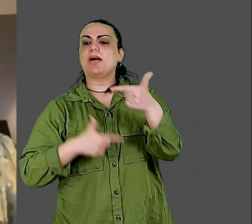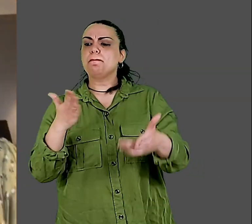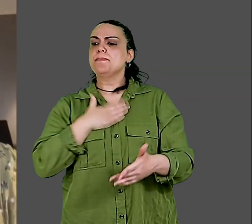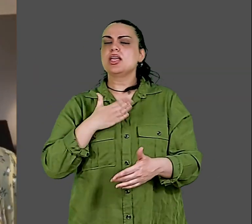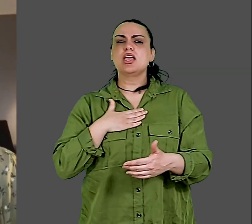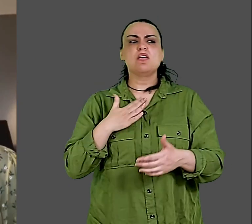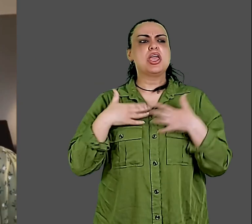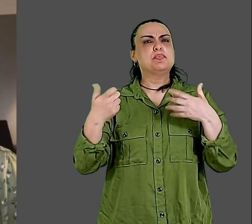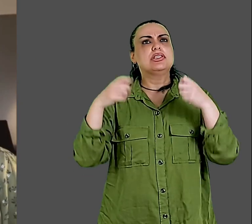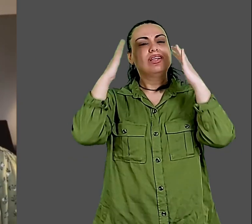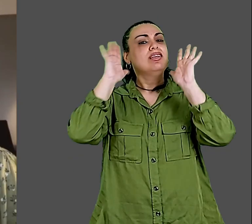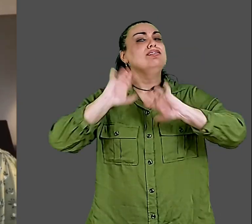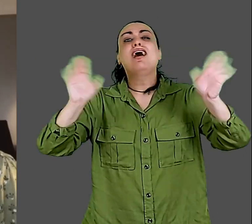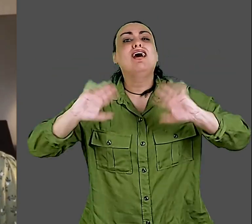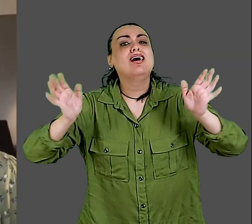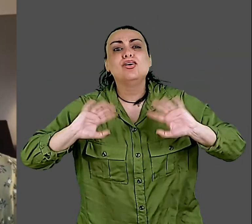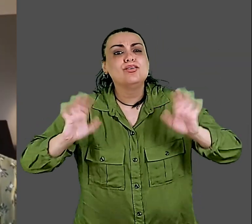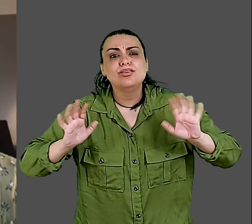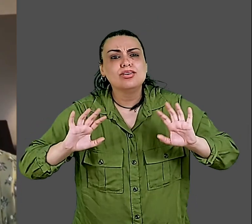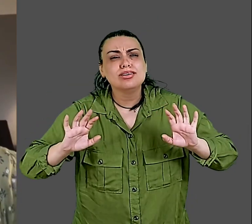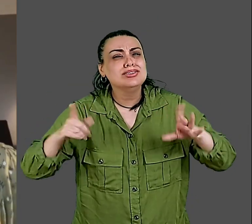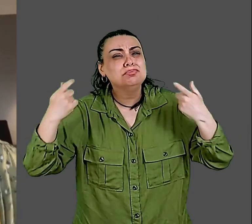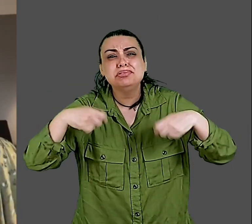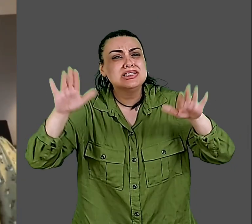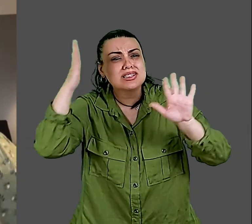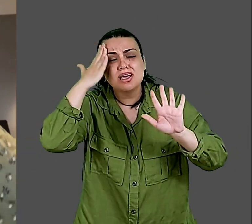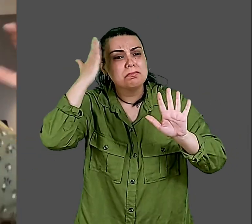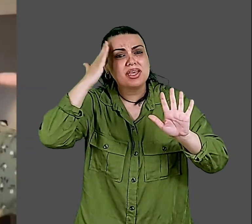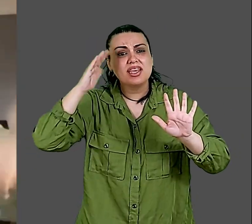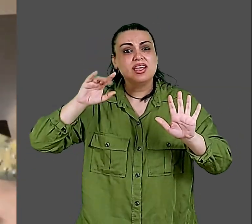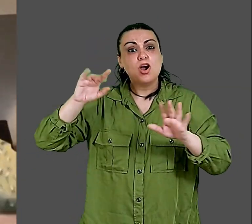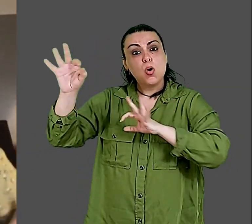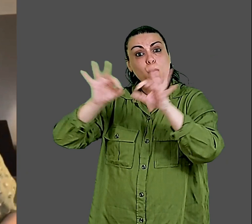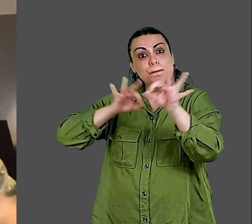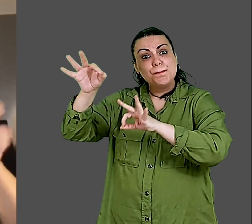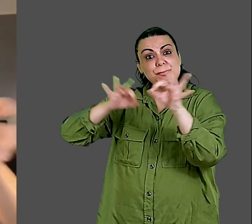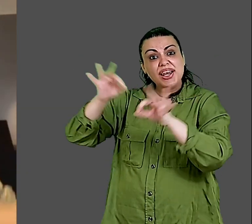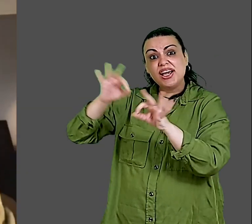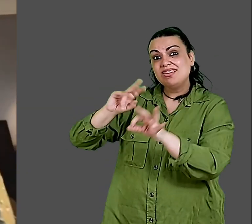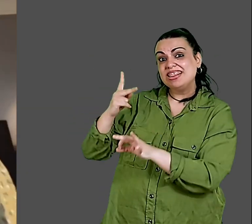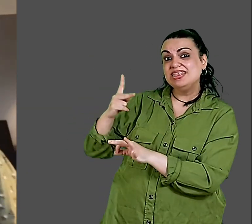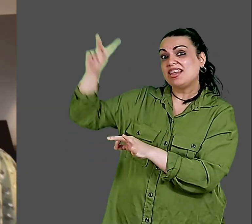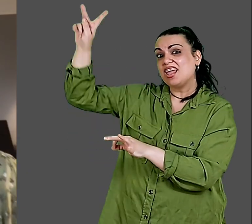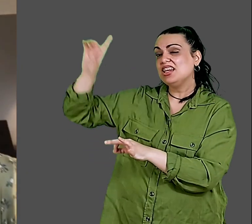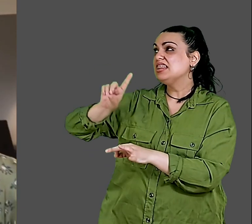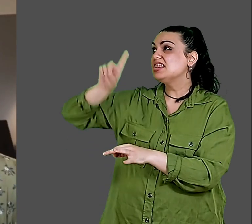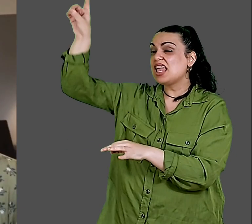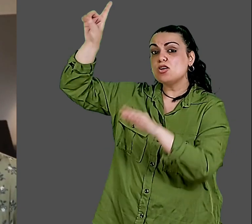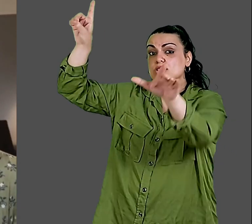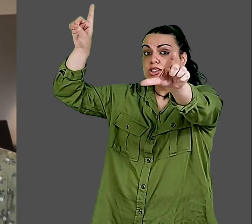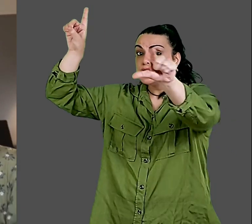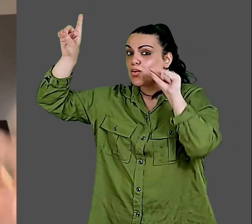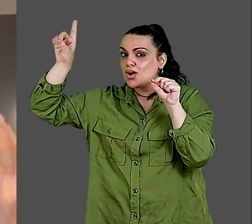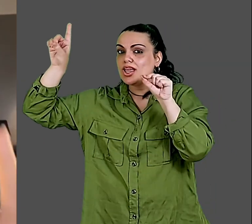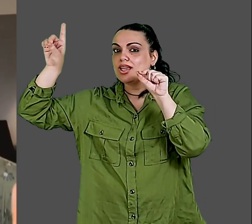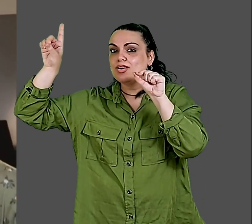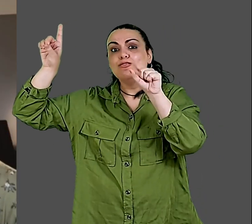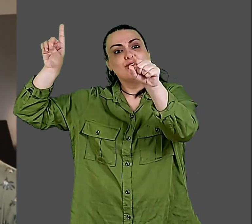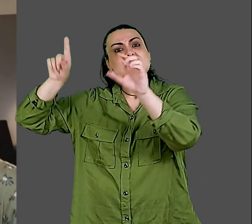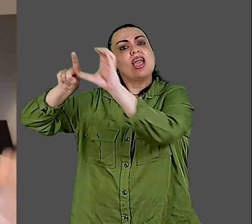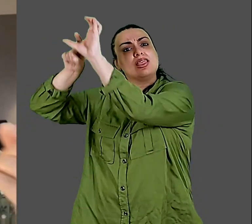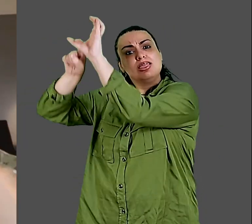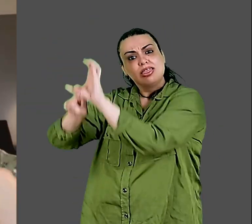discernir tudo, e o Senhor está dizendo, não, você que está no meu plano, não sou eu que estou me encaixando no seu. Então a